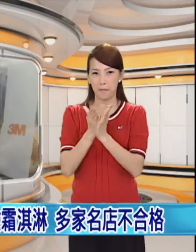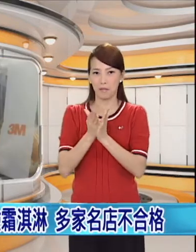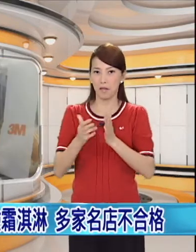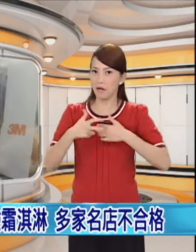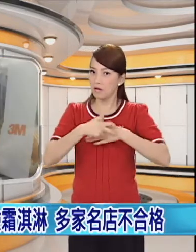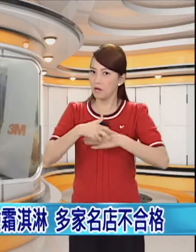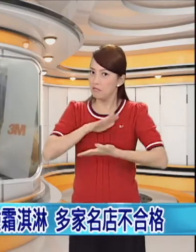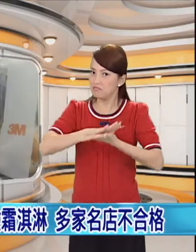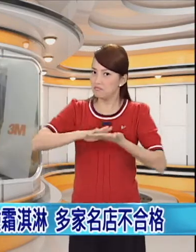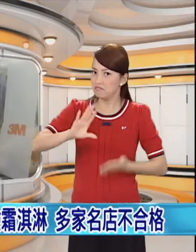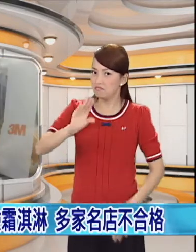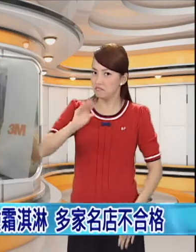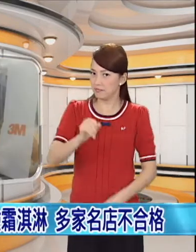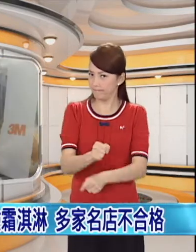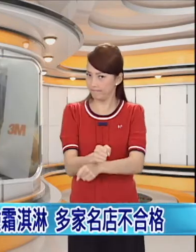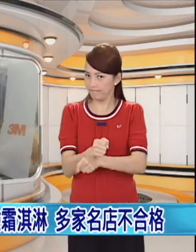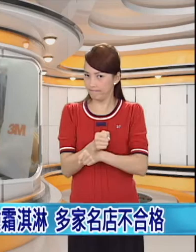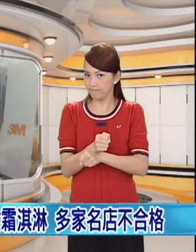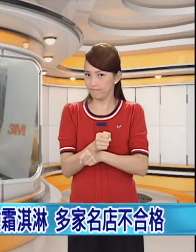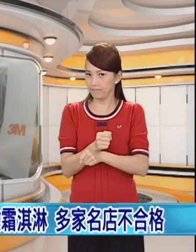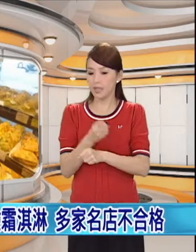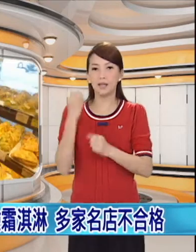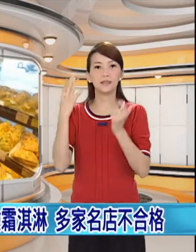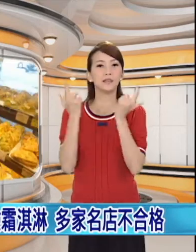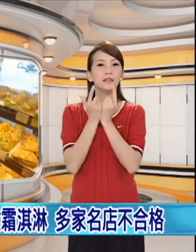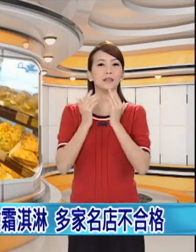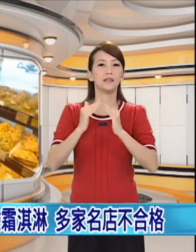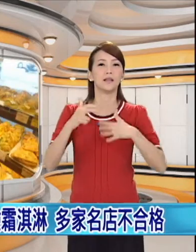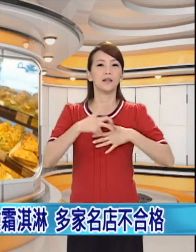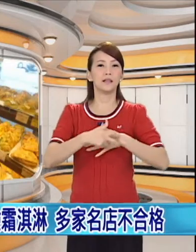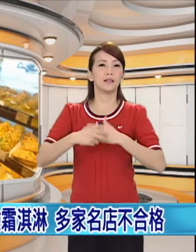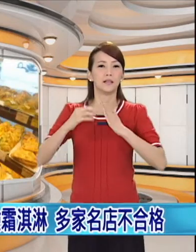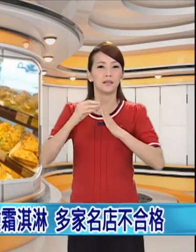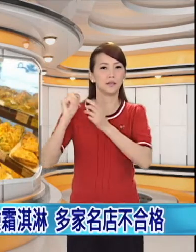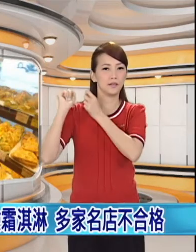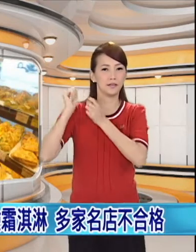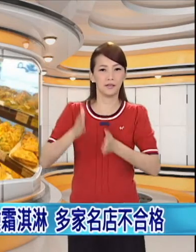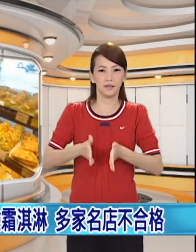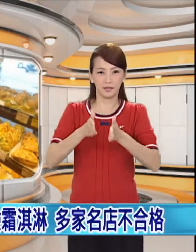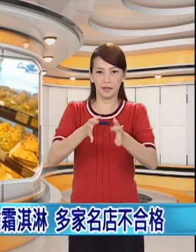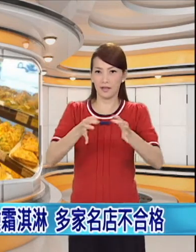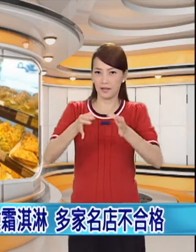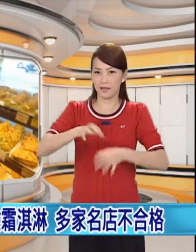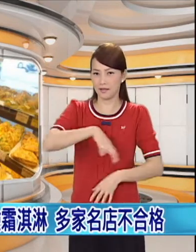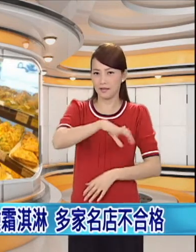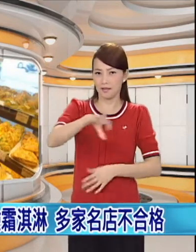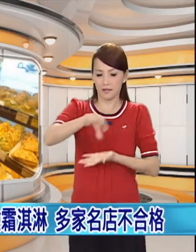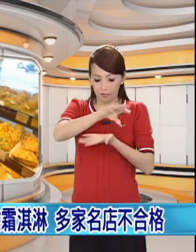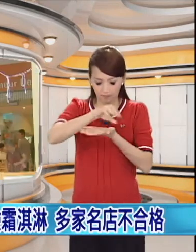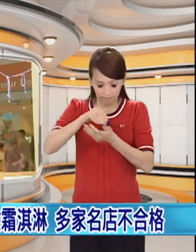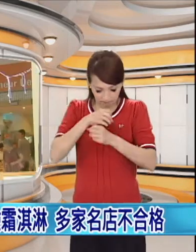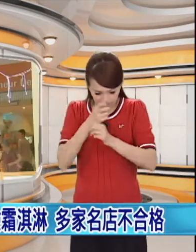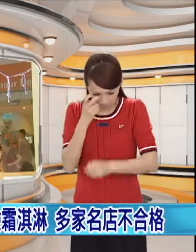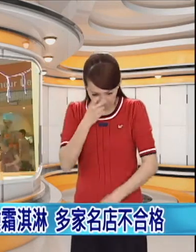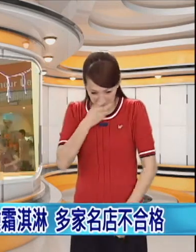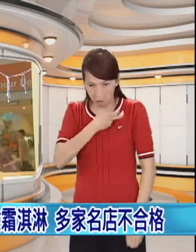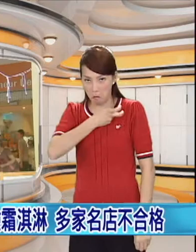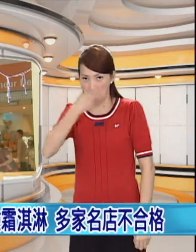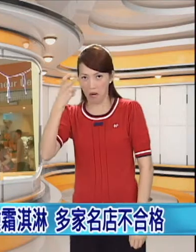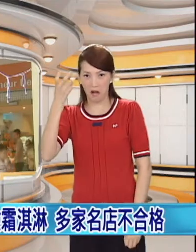意是否卫生干净。新北市卫生局日前就抽验了市面上的这些产品，发现有很